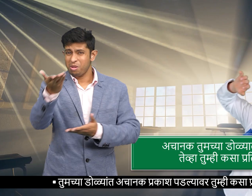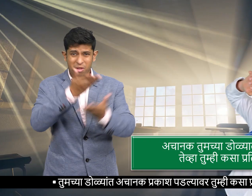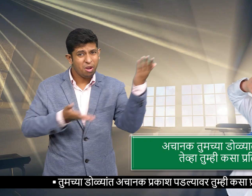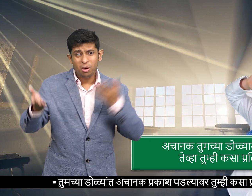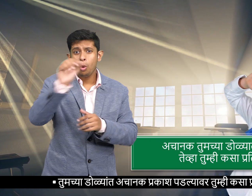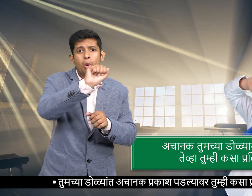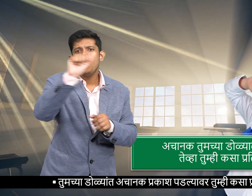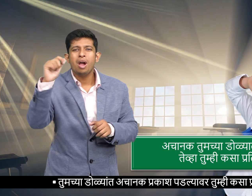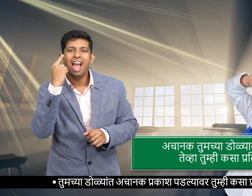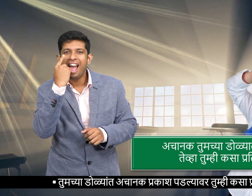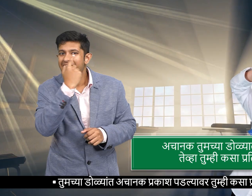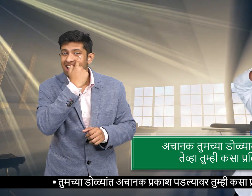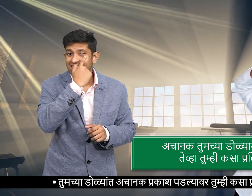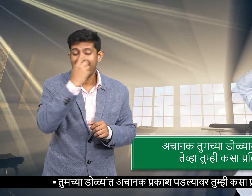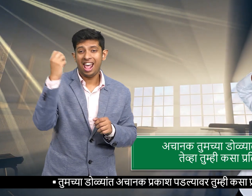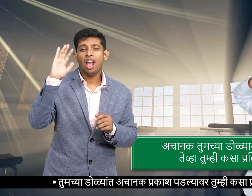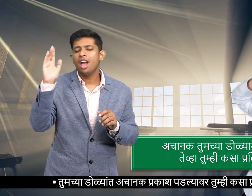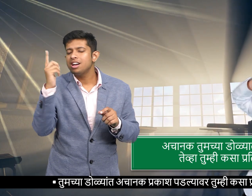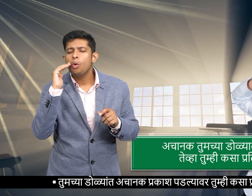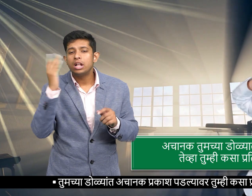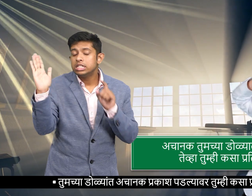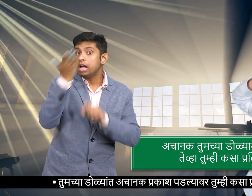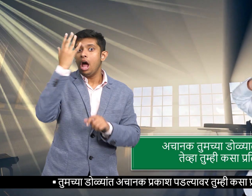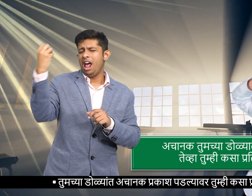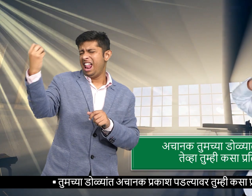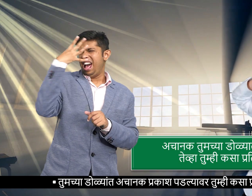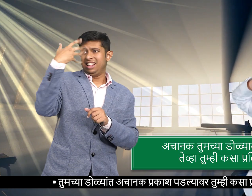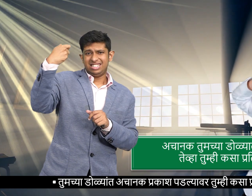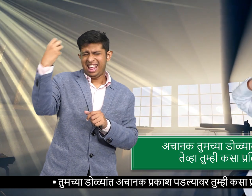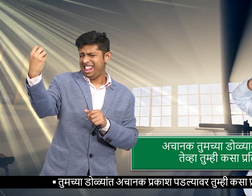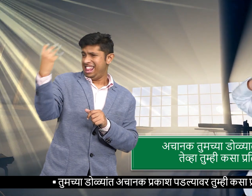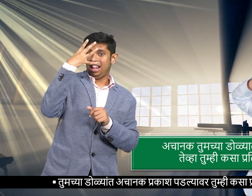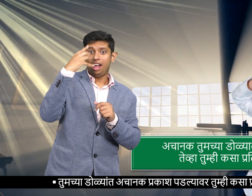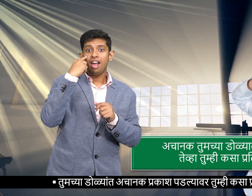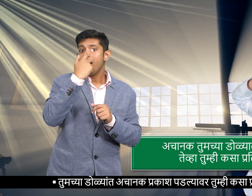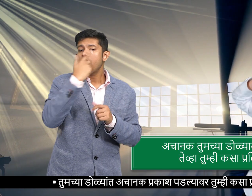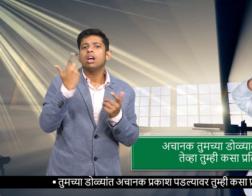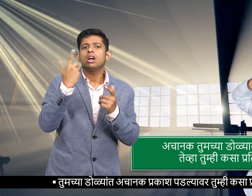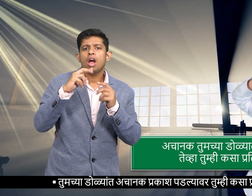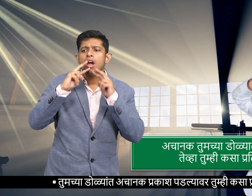तुमच्या डोळ्यात अचानक प्रकाश पडल्यावर तुम्ही कसा प्रतिसाद देता?